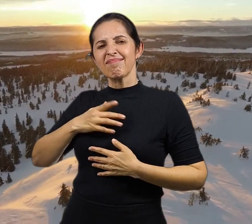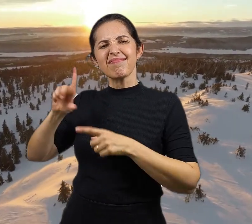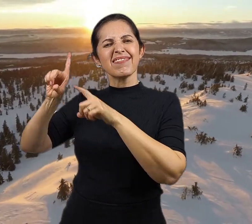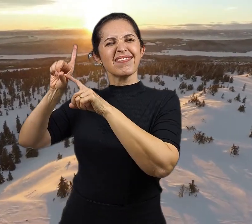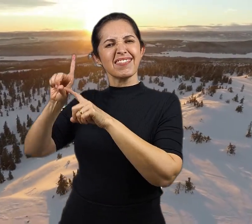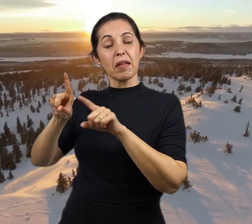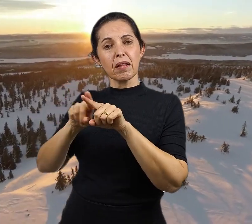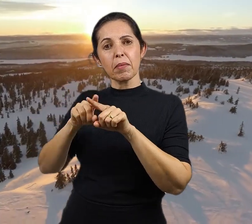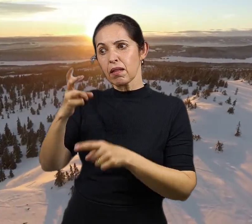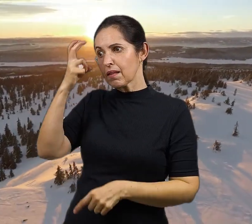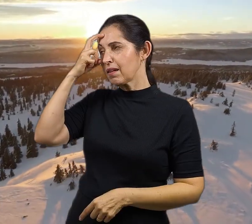de